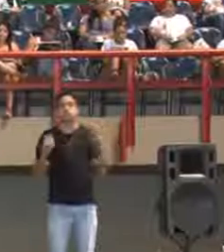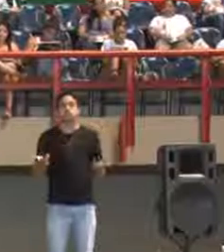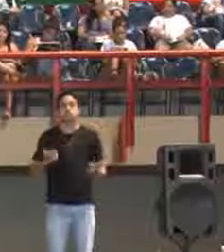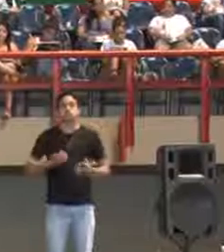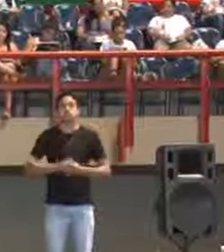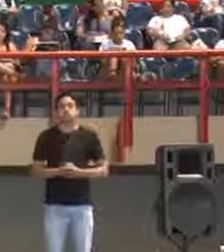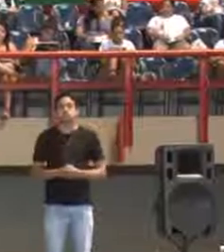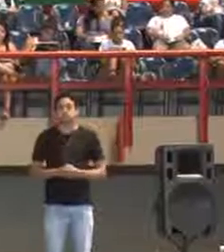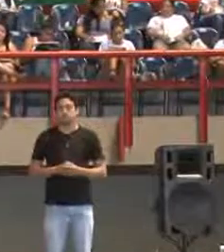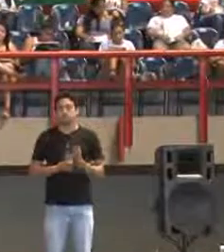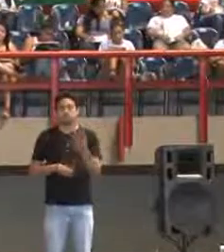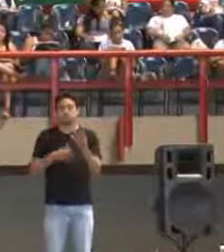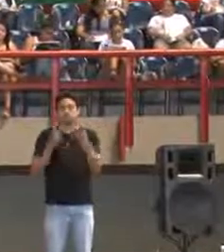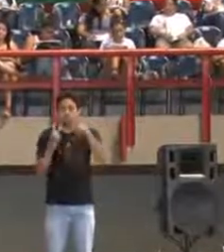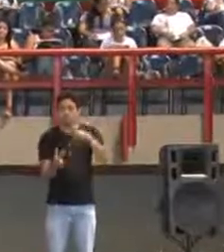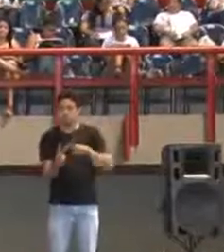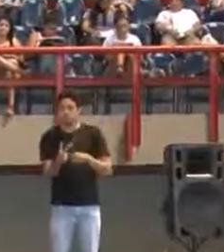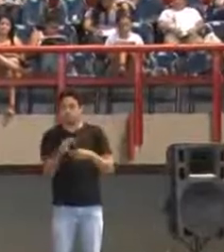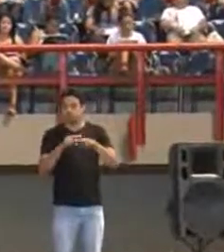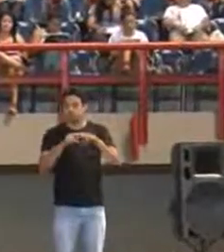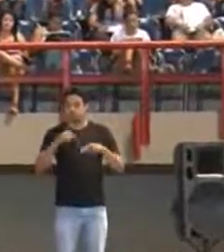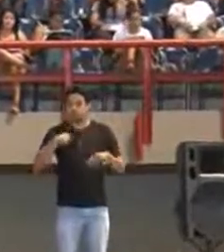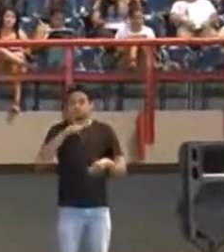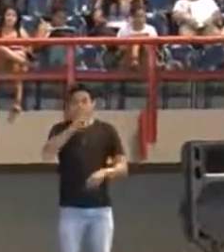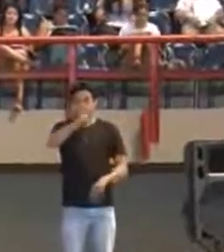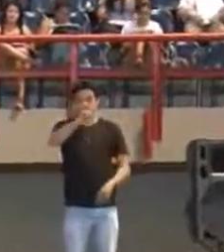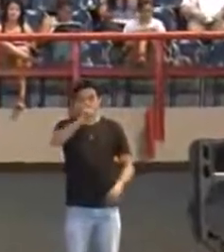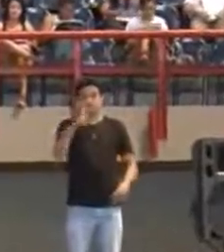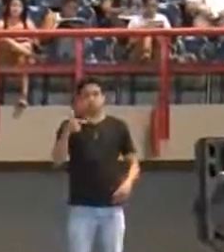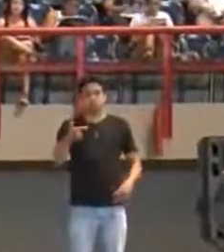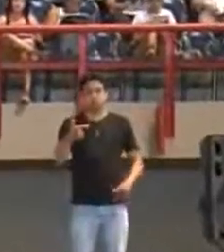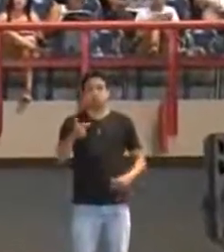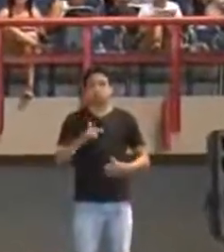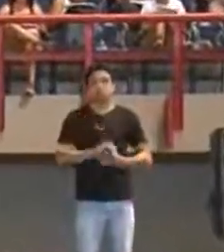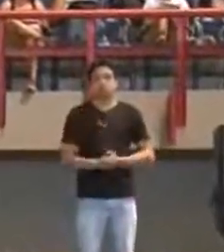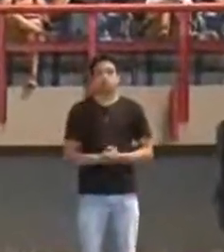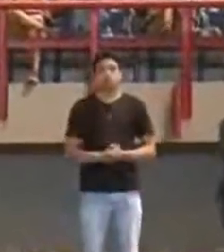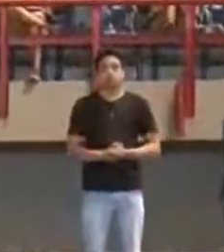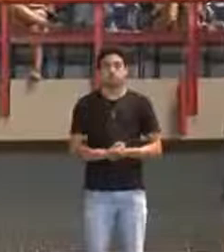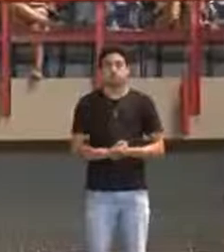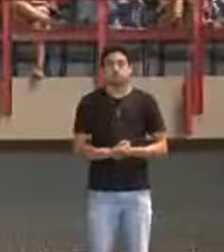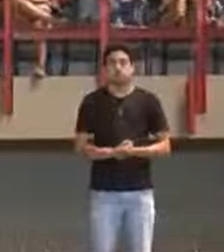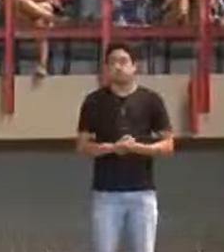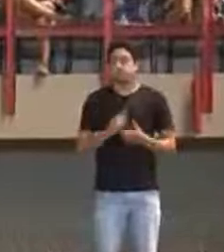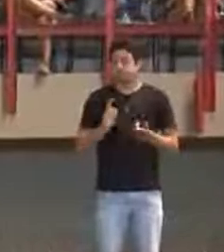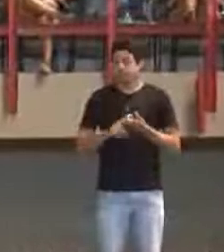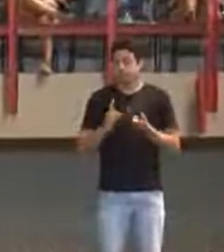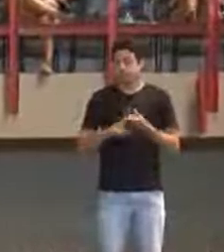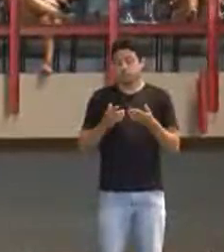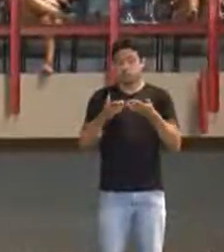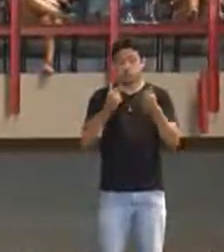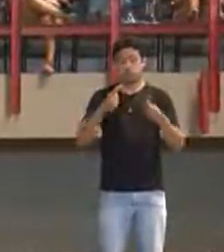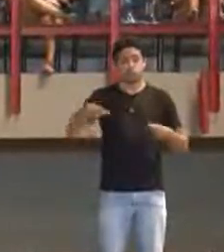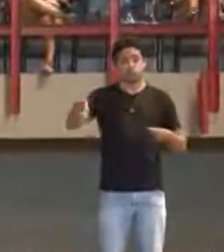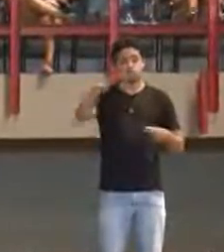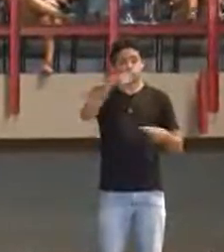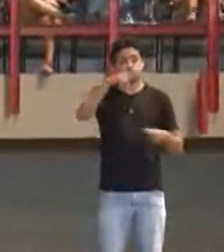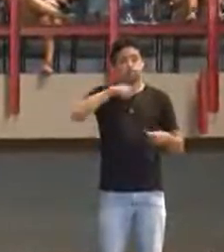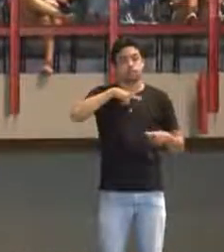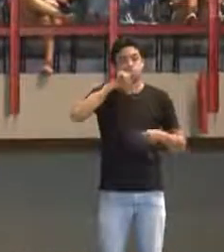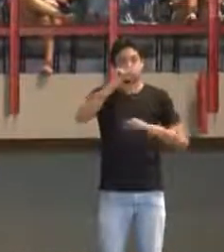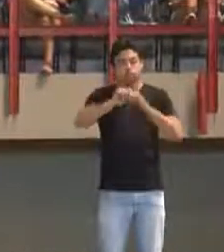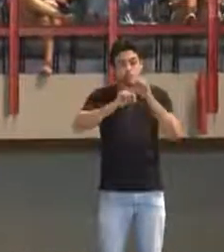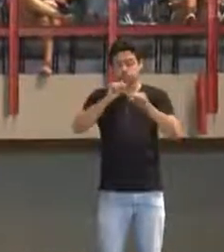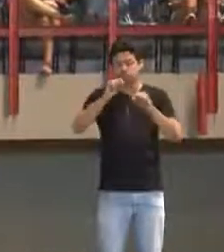pessoal? 2. Portanto, y é igual a 2. E aí eu pediria a vocês que fizessem